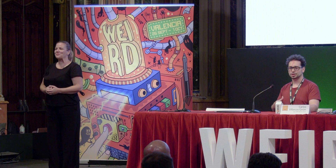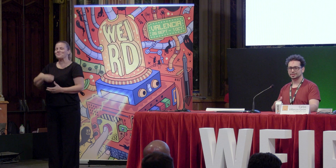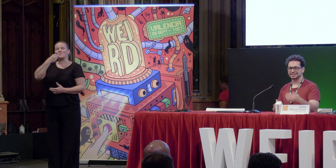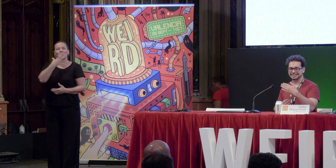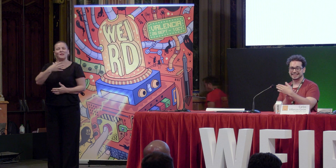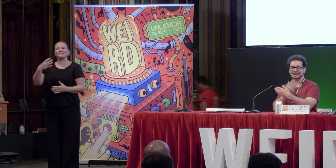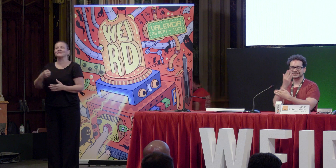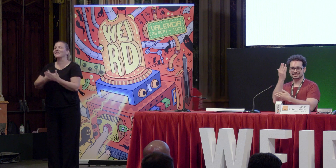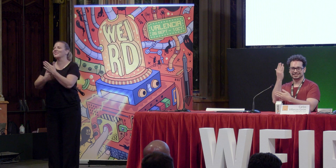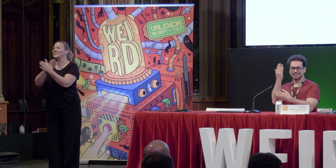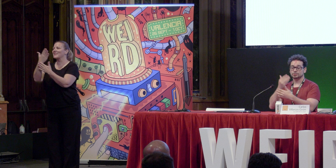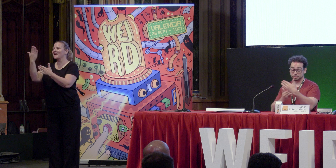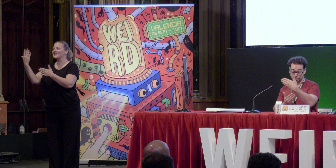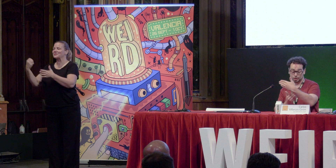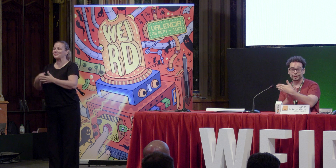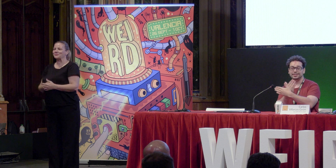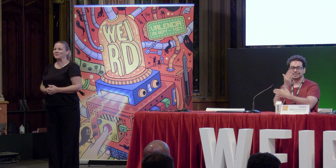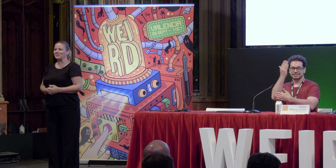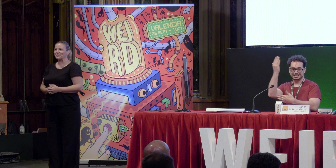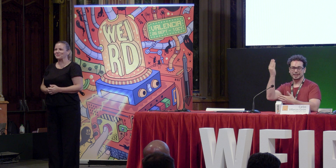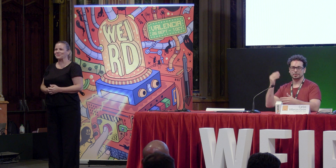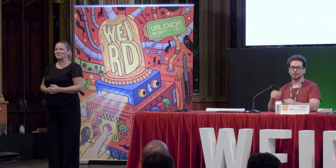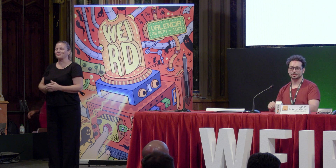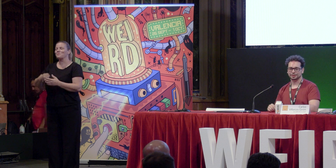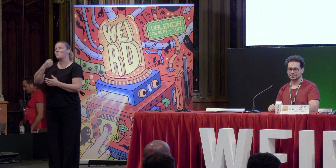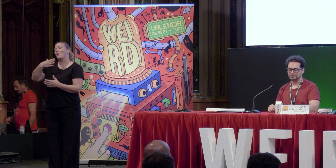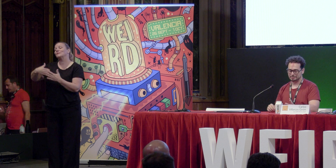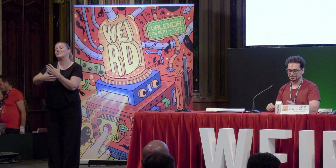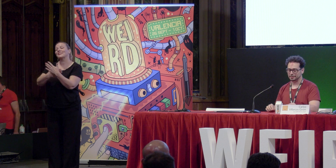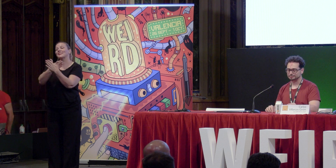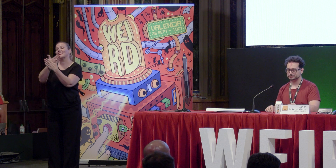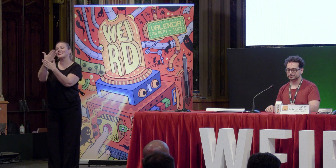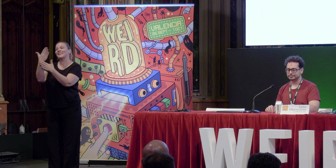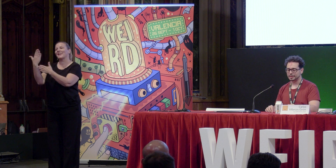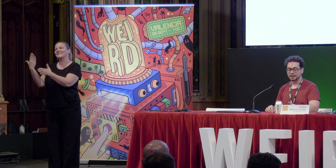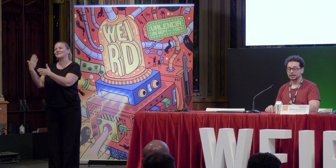Buenos días es cuando el sol sale por el horizonte. Bien.